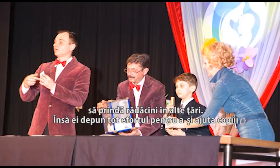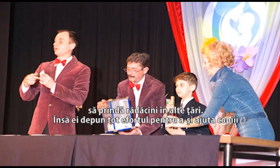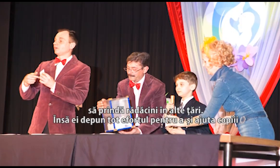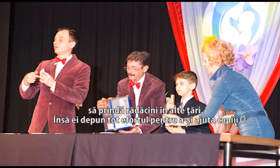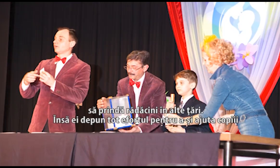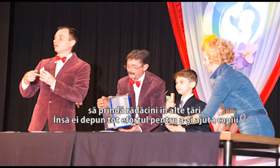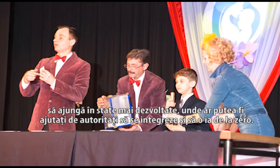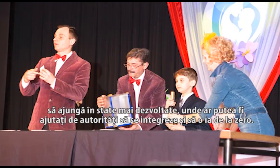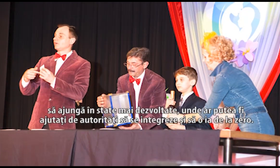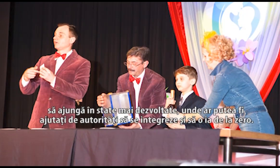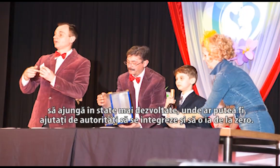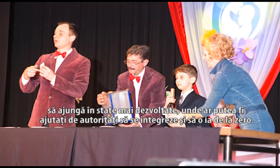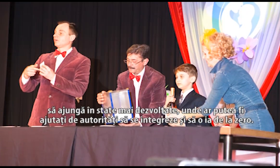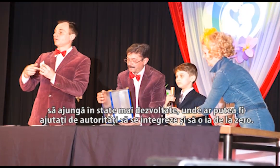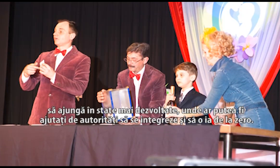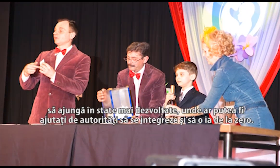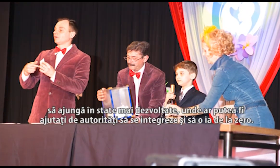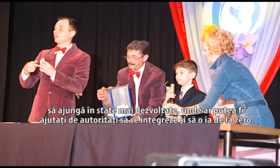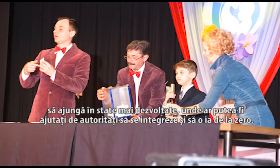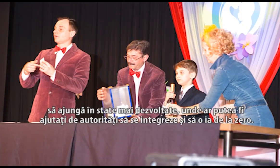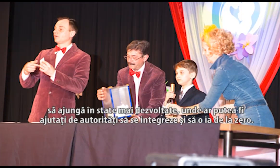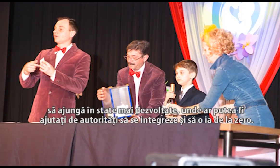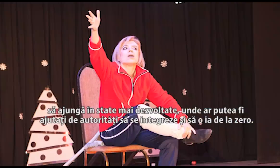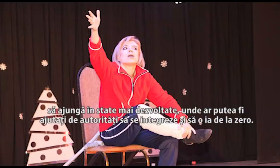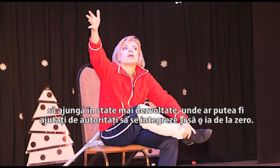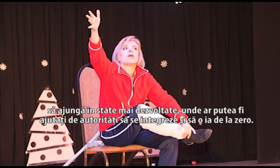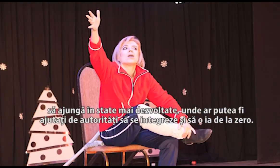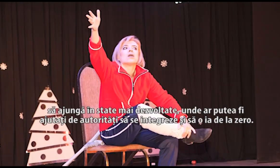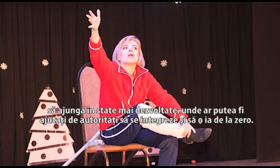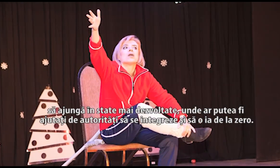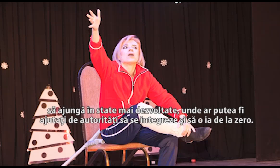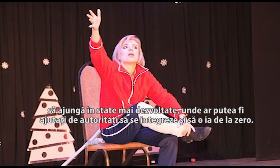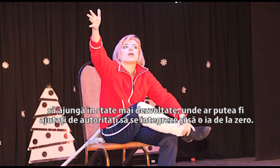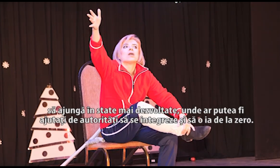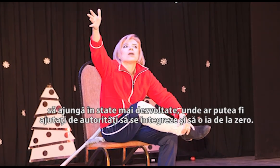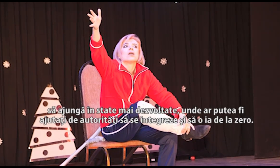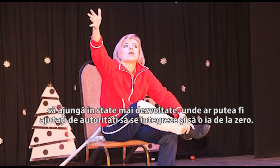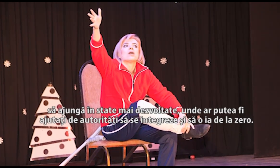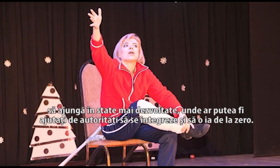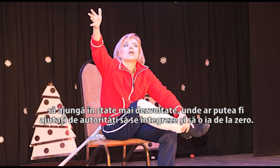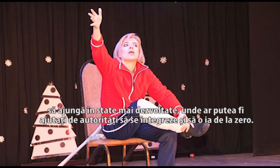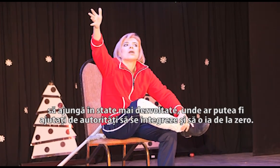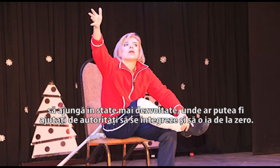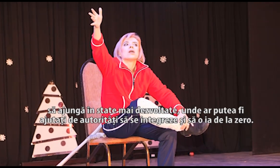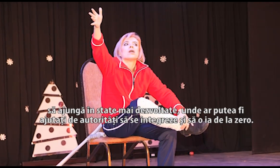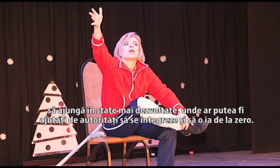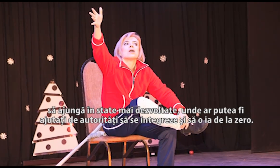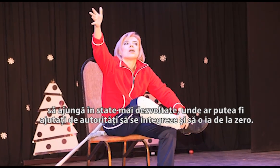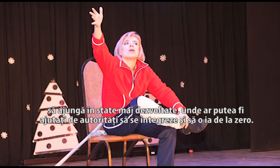a-și ajuta copiii să ajungă în state mai dezvoltate, unde ar putea fi ajutați de autorități să se integreze și să o ia de la